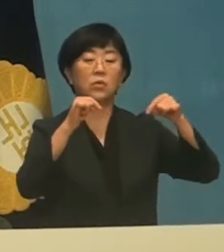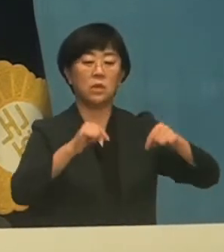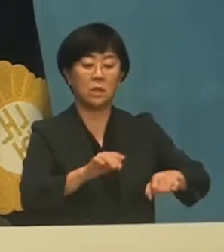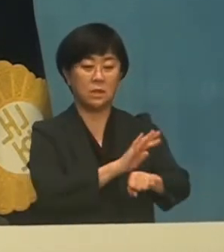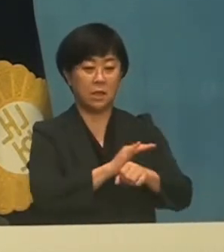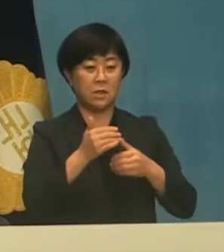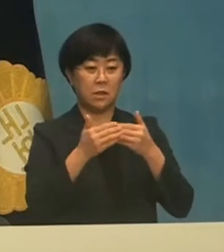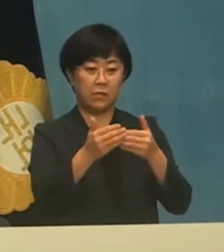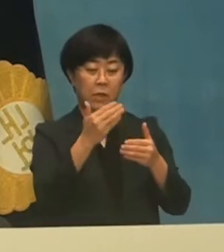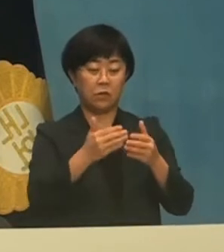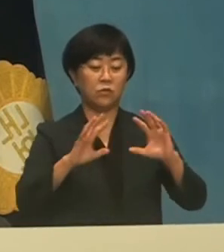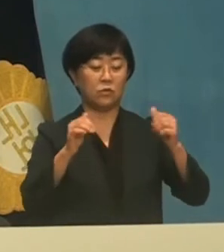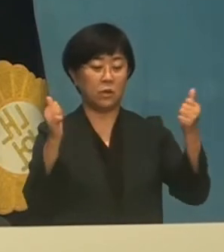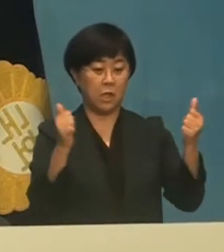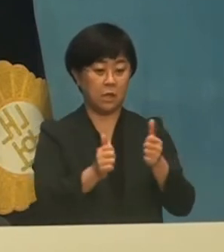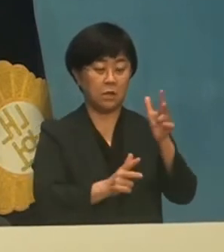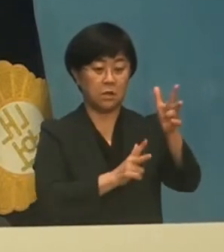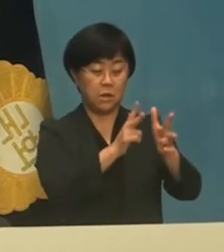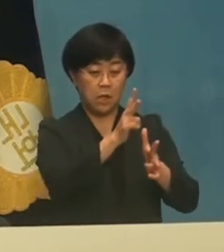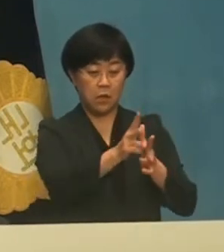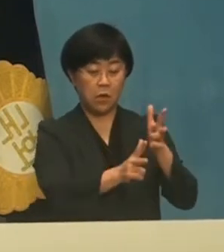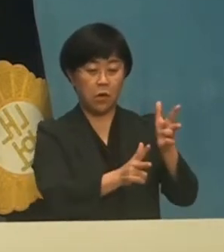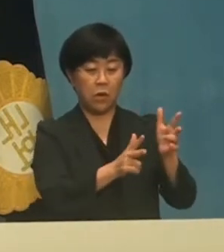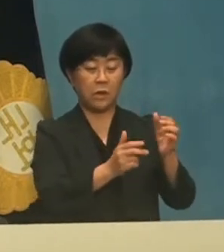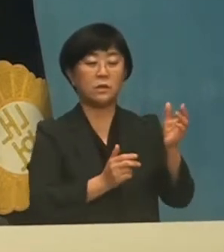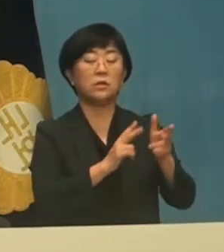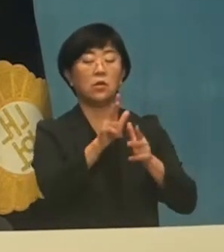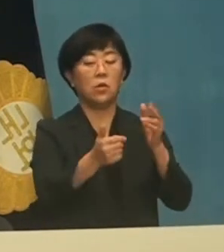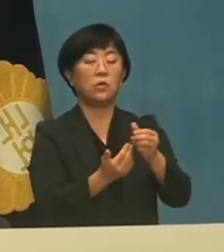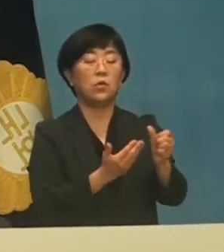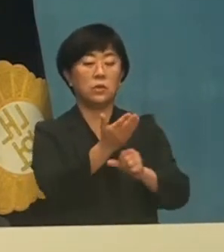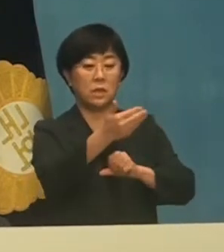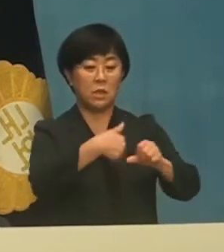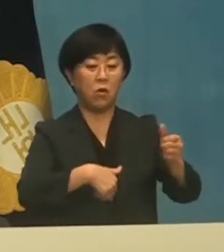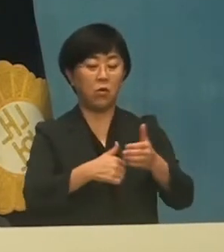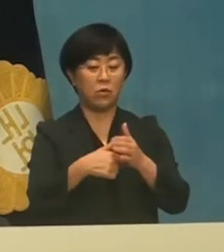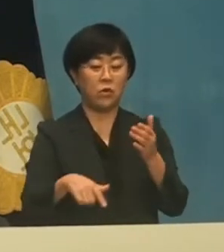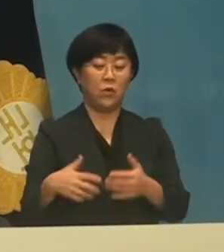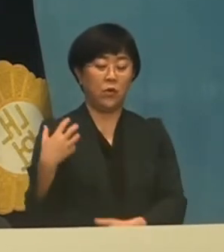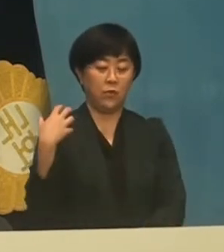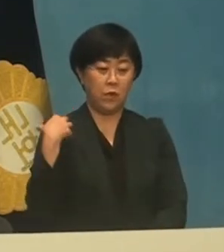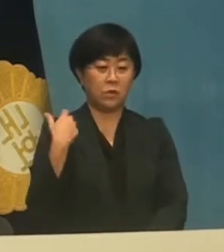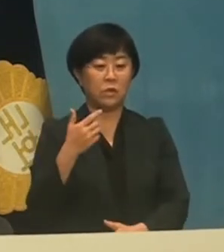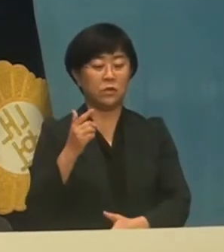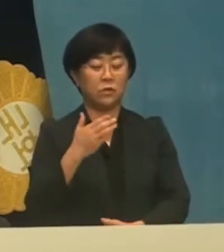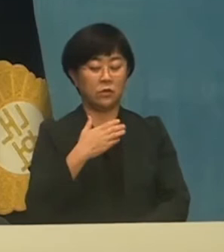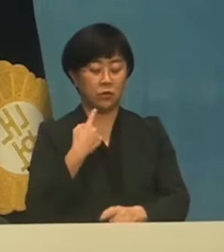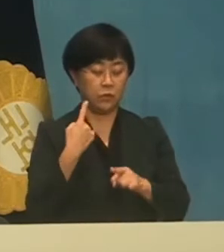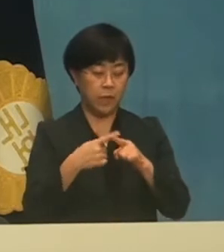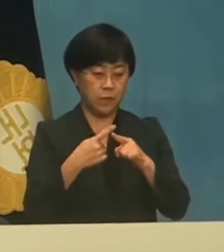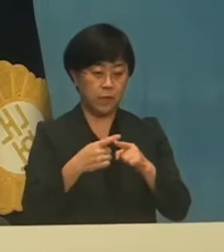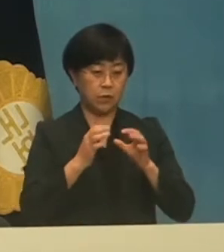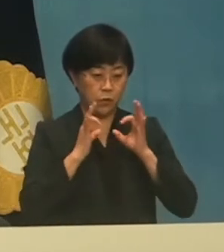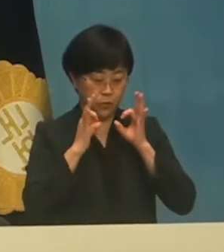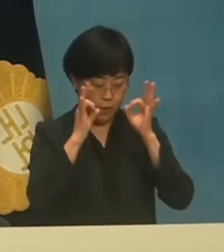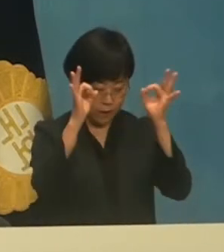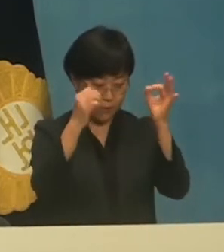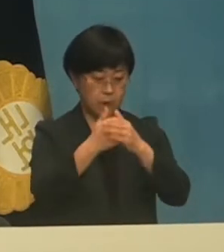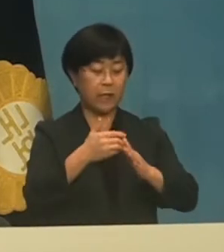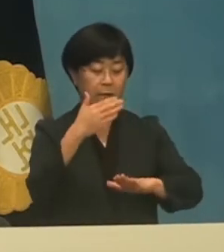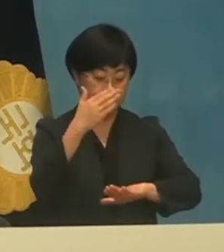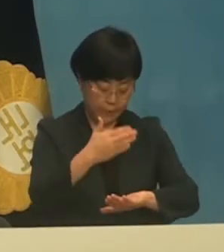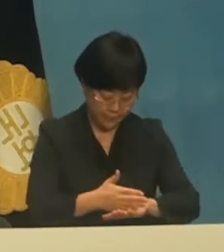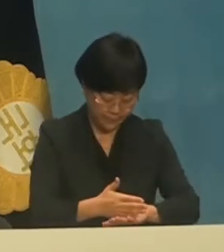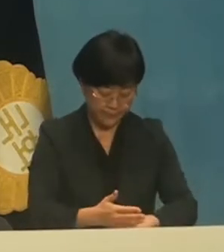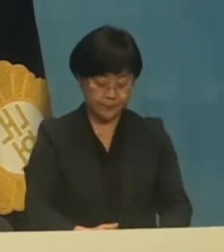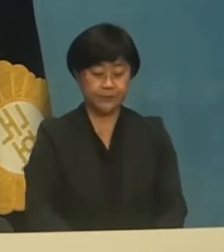수 있도록 국회 산업통상자원 중소벤처기업위원회 위원으로서 저도 노력하겠습니다. 들어주셔서 감사합니다.